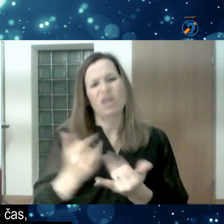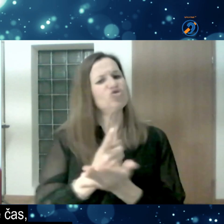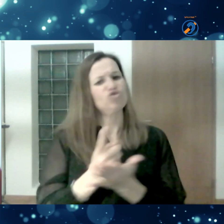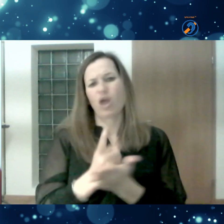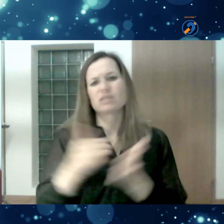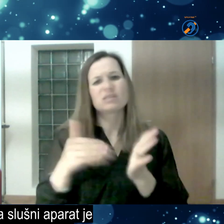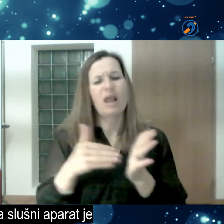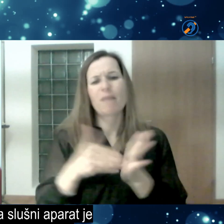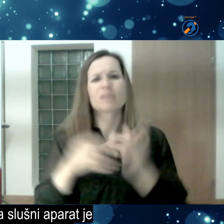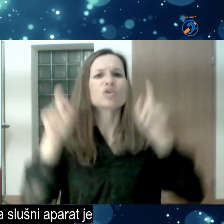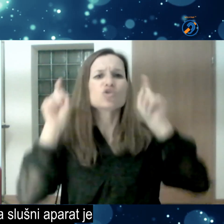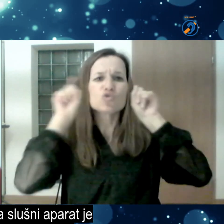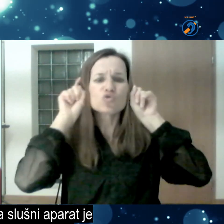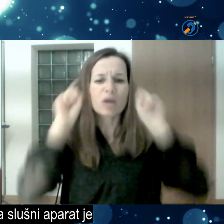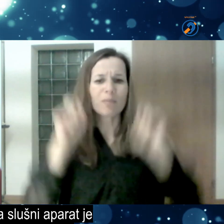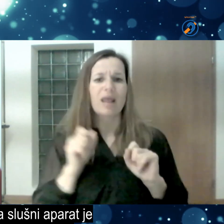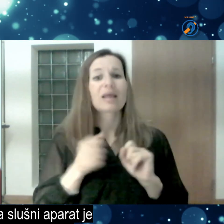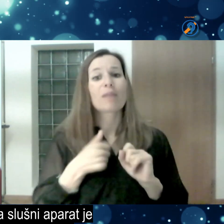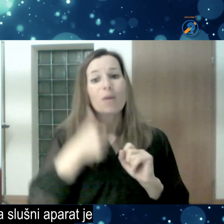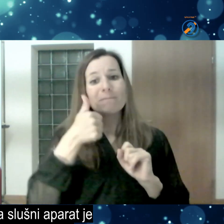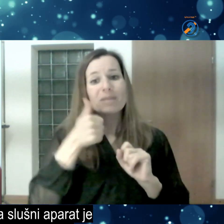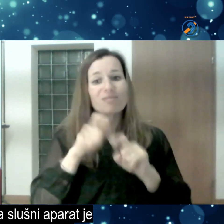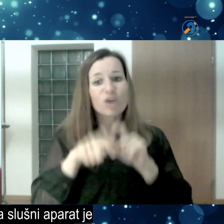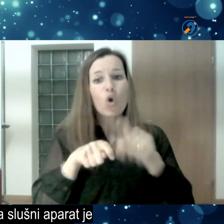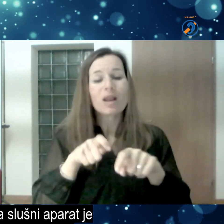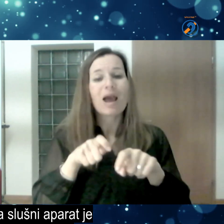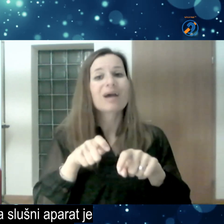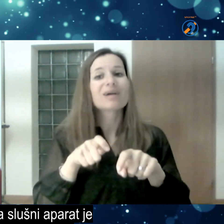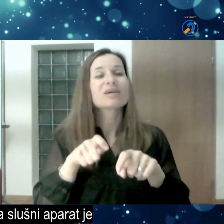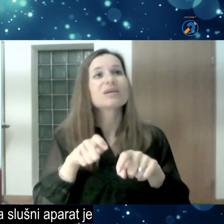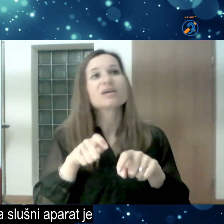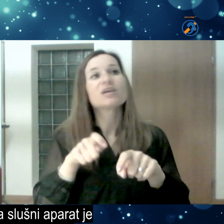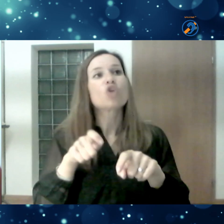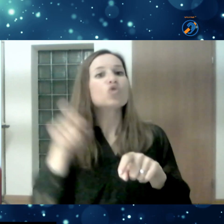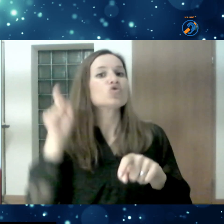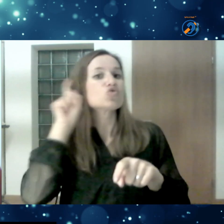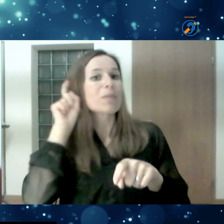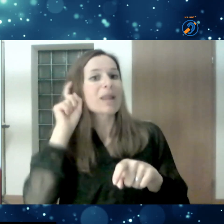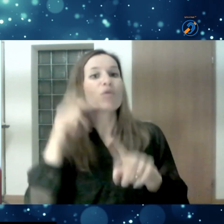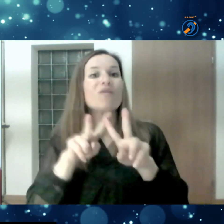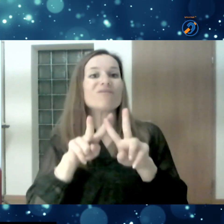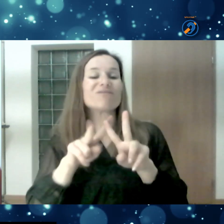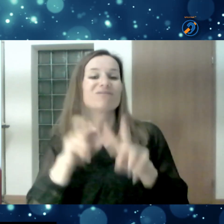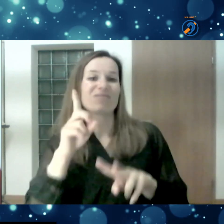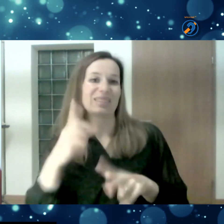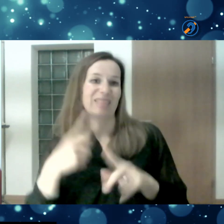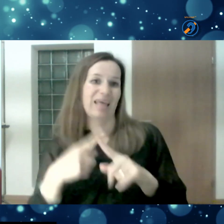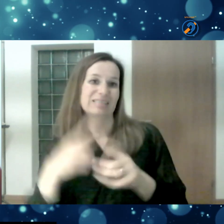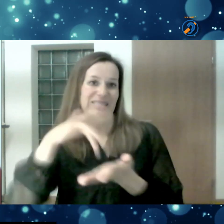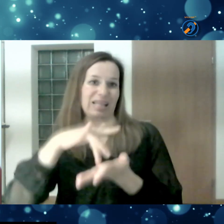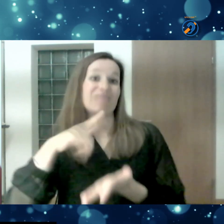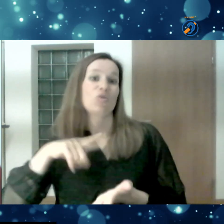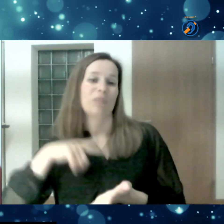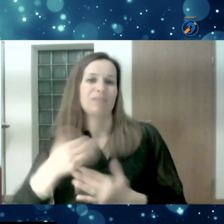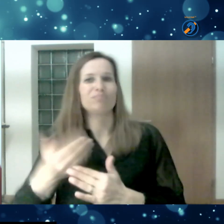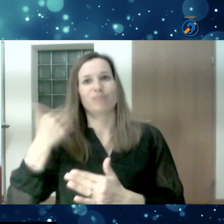aparate. In moj prvi korak do slušnih aparatov je bil Videx center v Ljubljani pred dobrimi 40 leti.